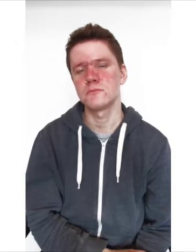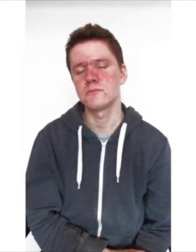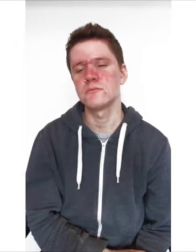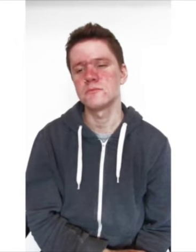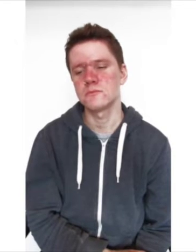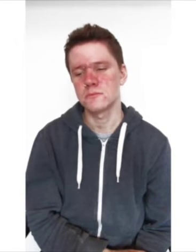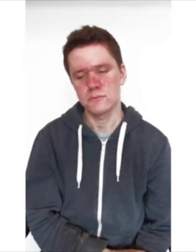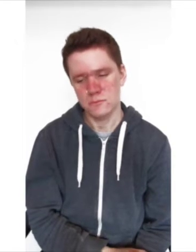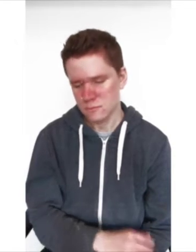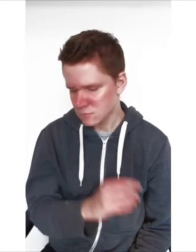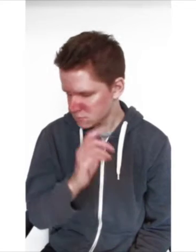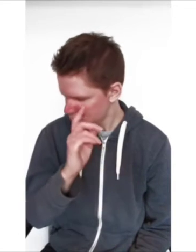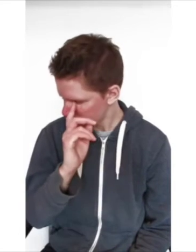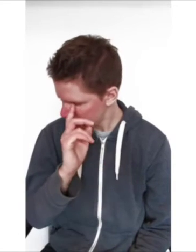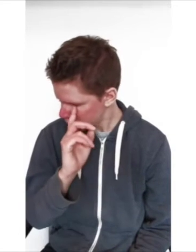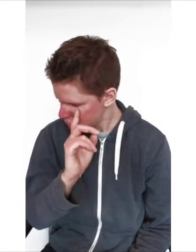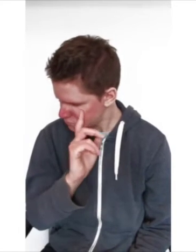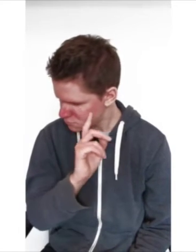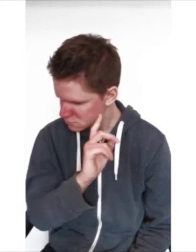Mi